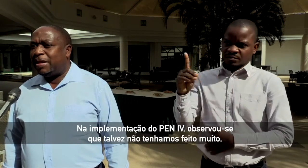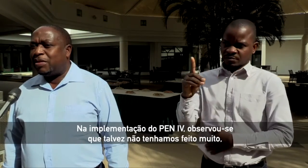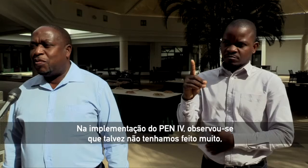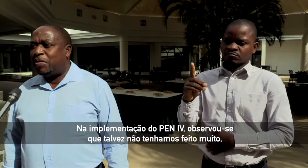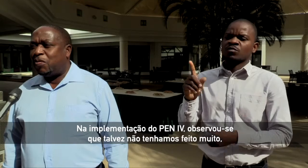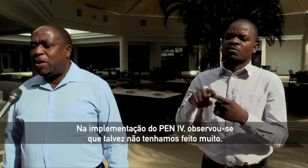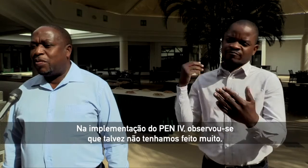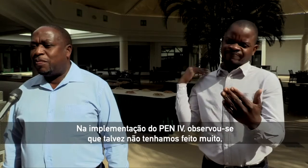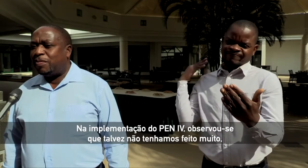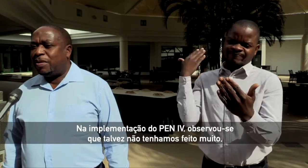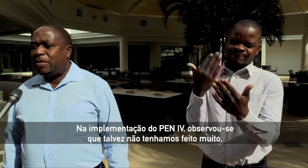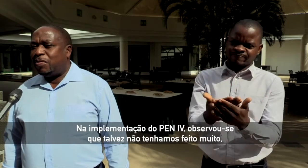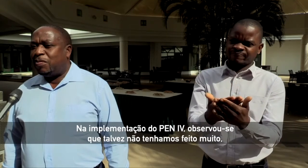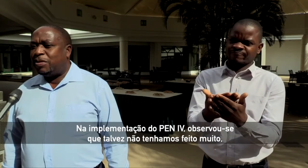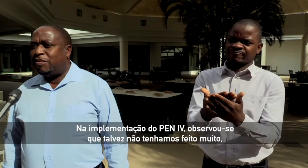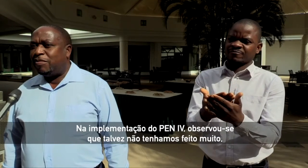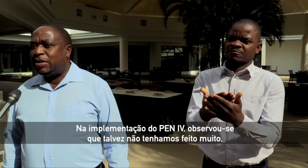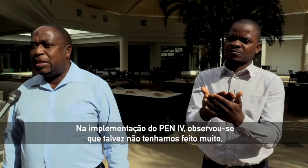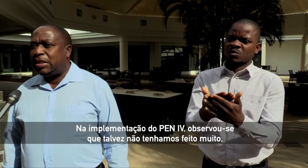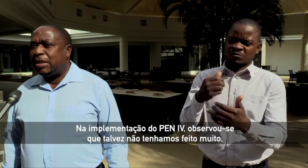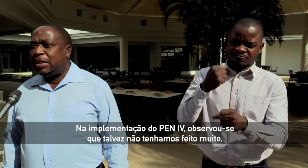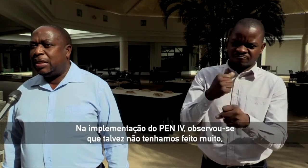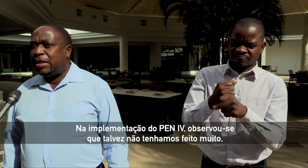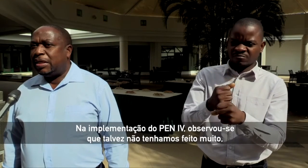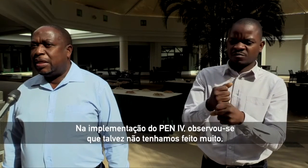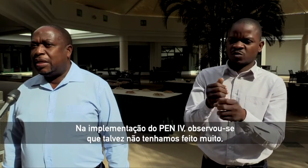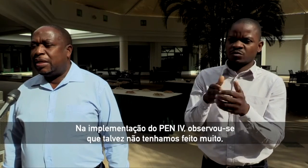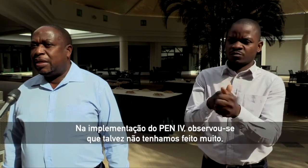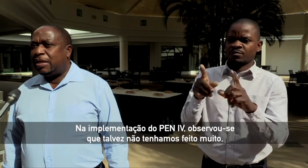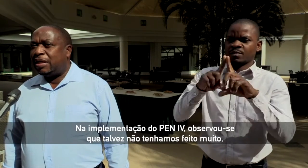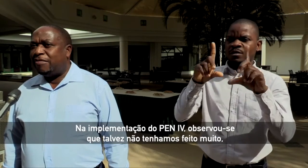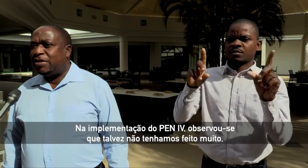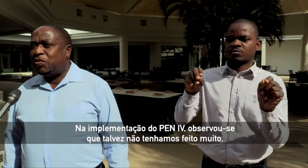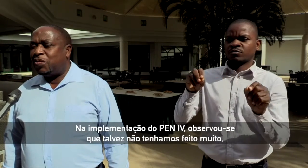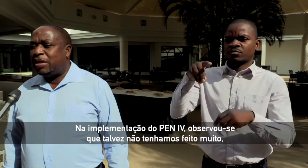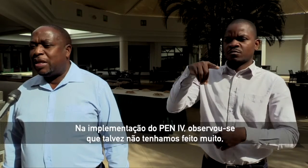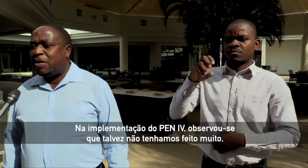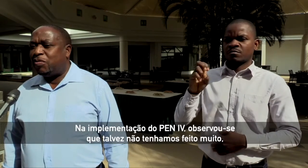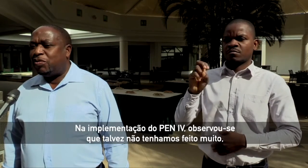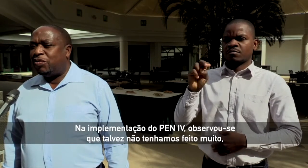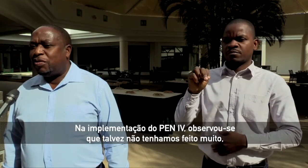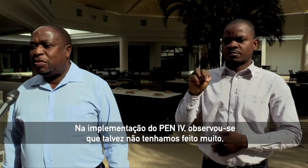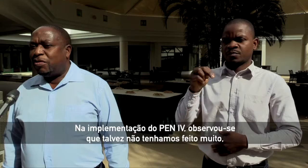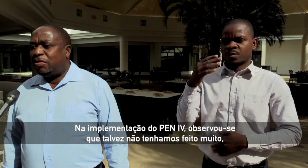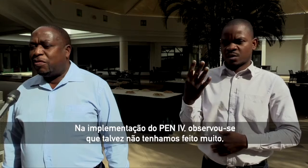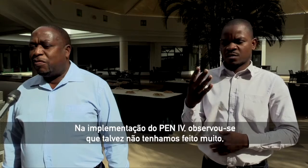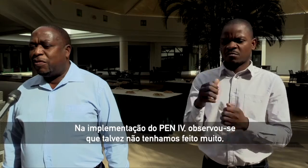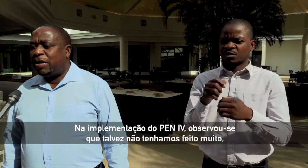da implementação do Peno 4, observou-se que talvez não tenhamos